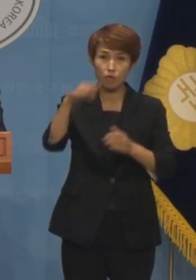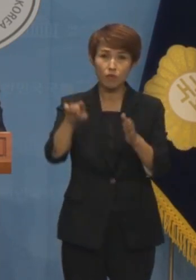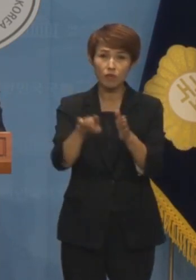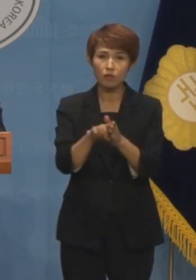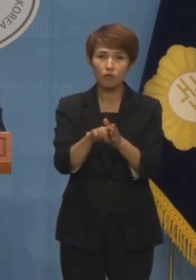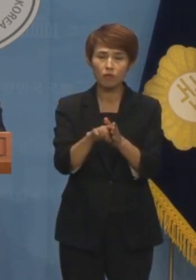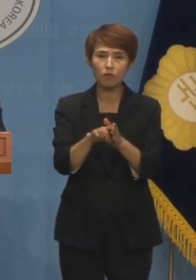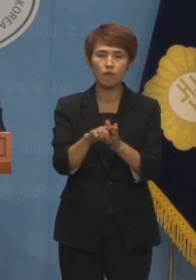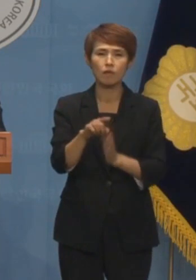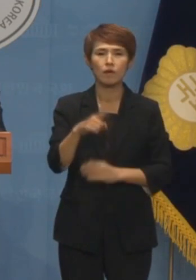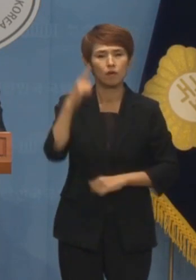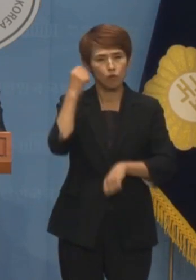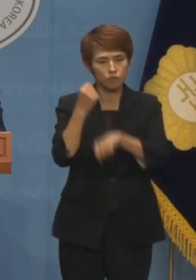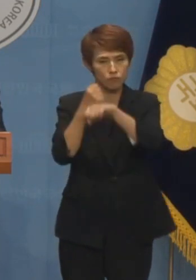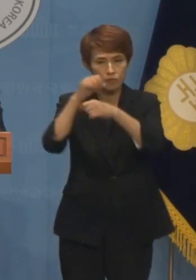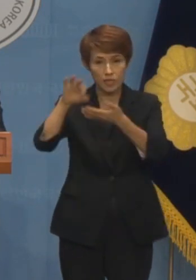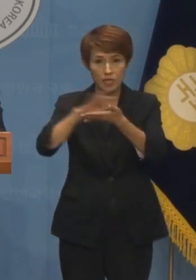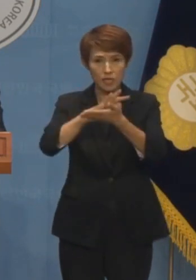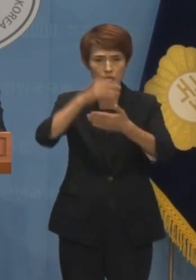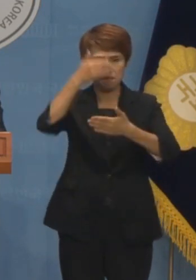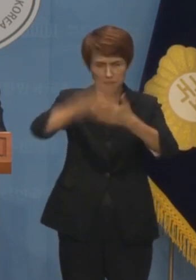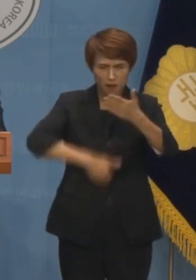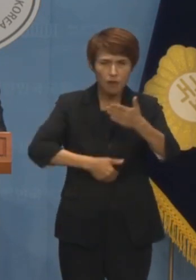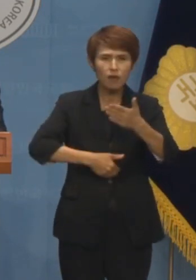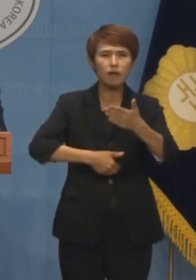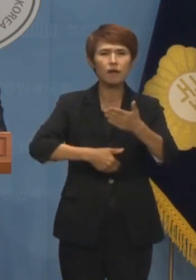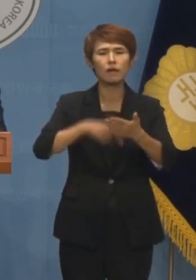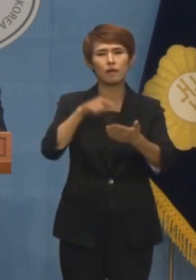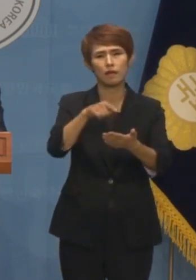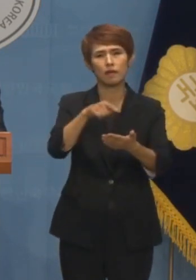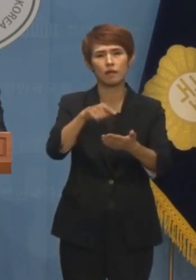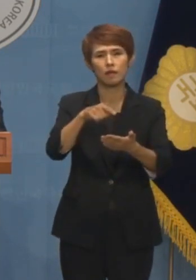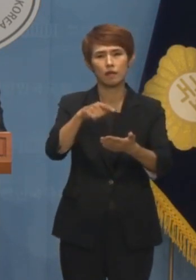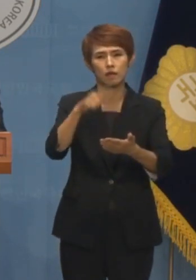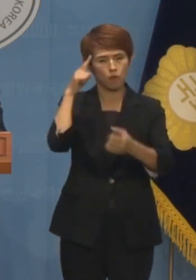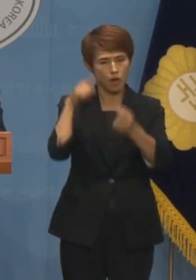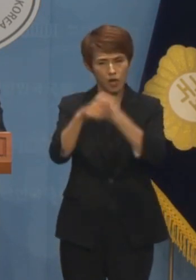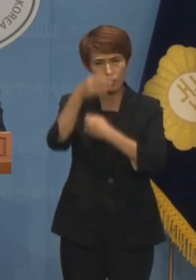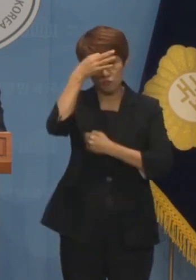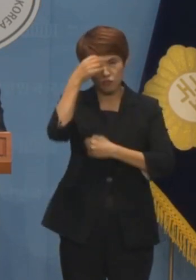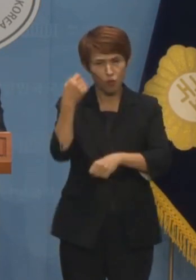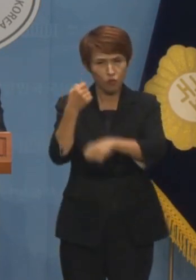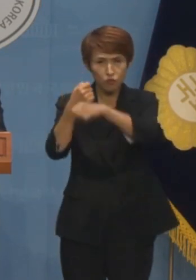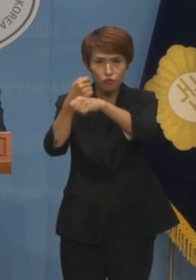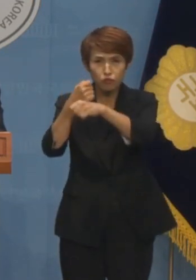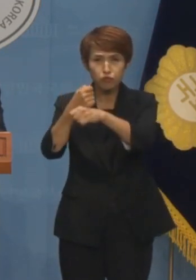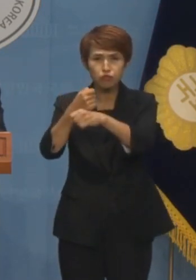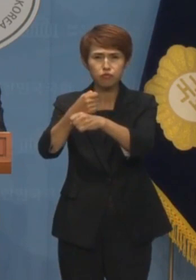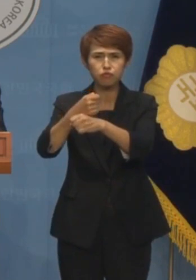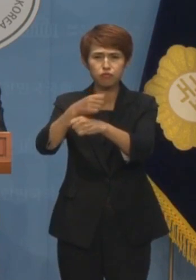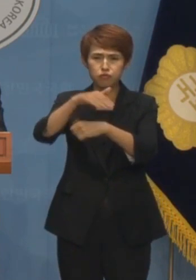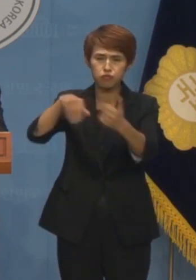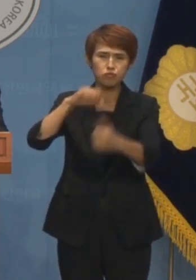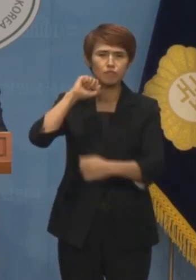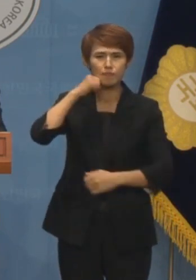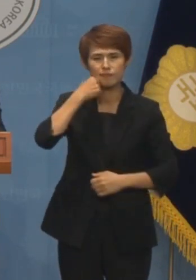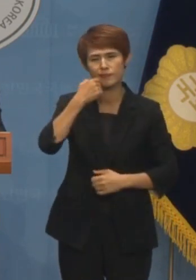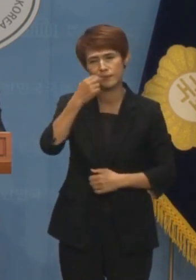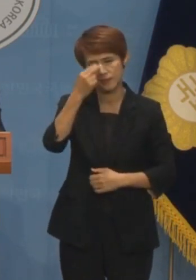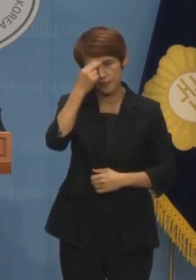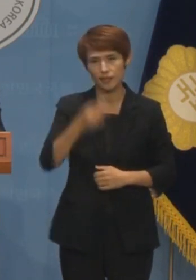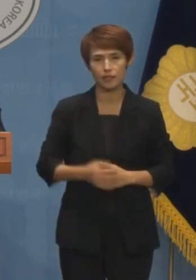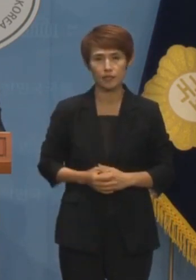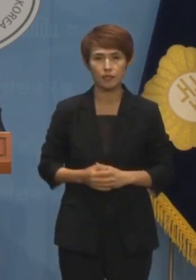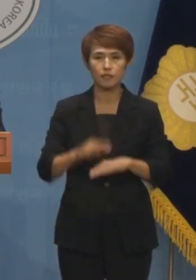대비하는 R&D 예산의 대폭 삭감이 초래한 과학기술계의 연구 생태계 붕괴일 것입니다. 지방정부의 재정